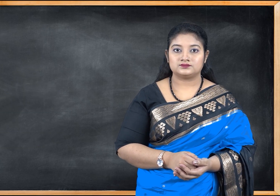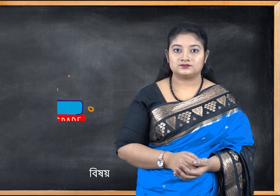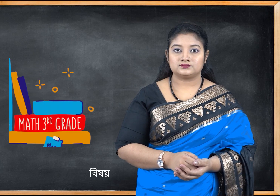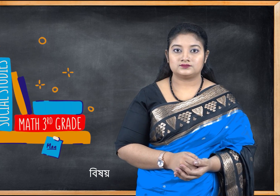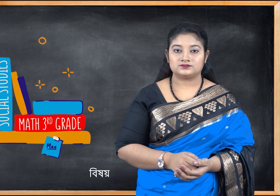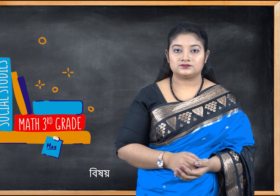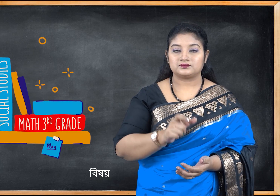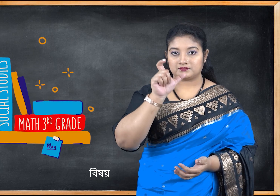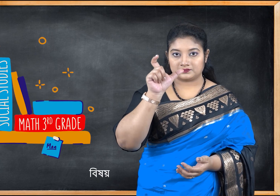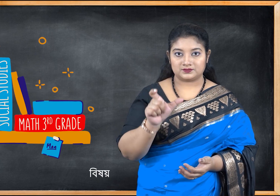বিষয়,